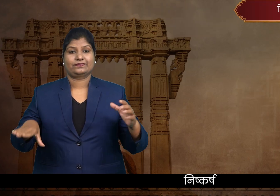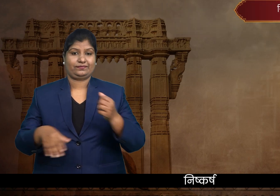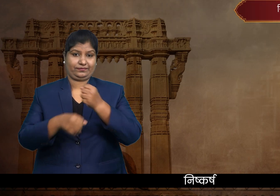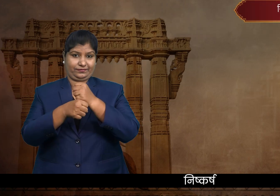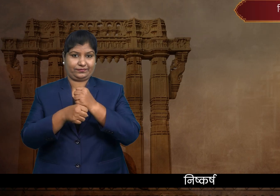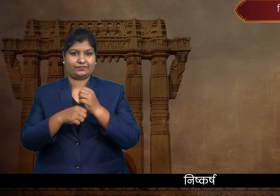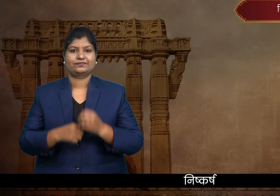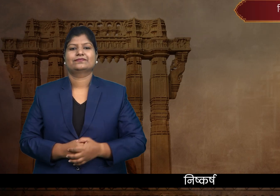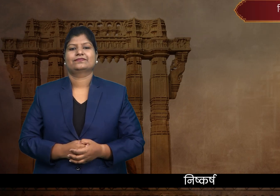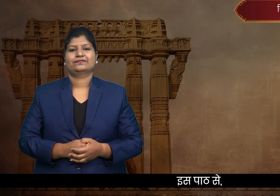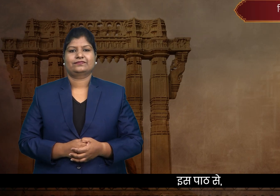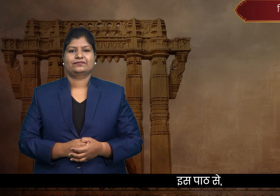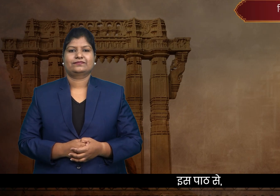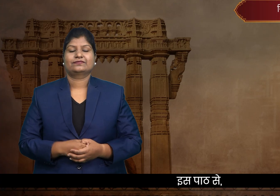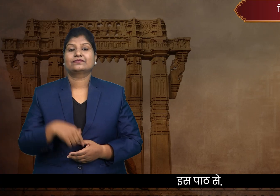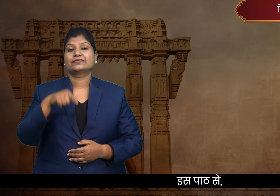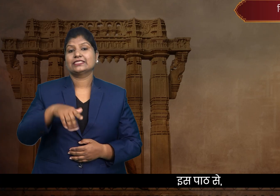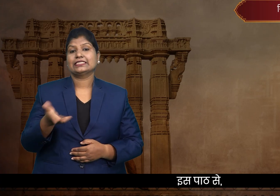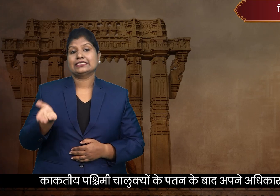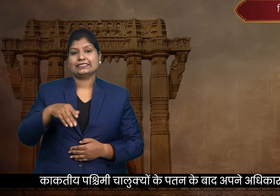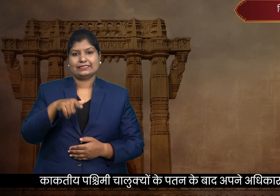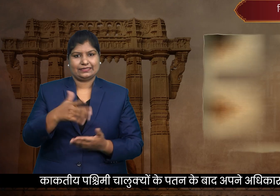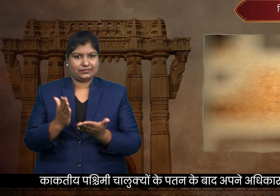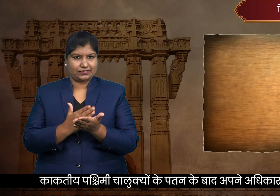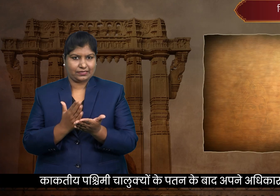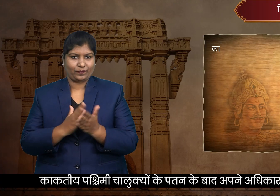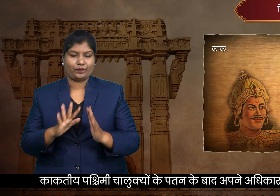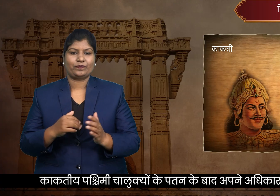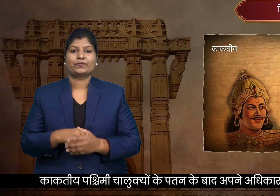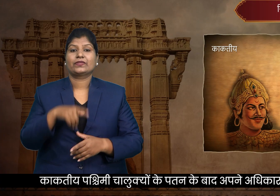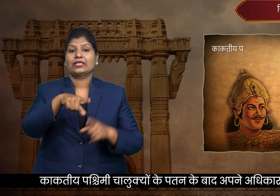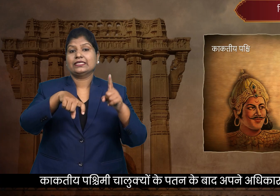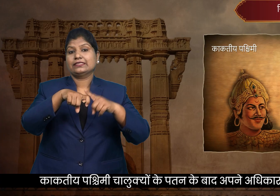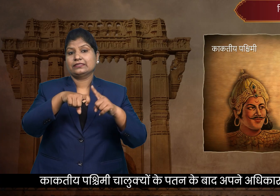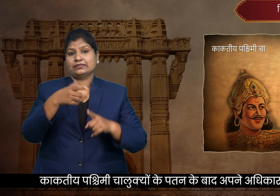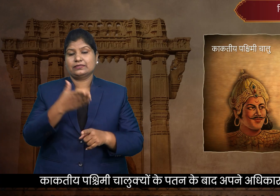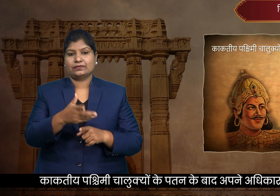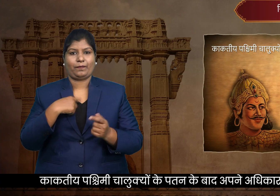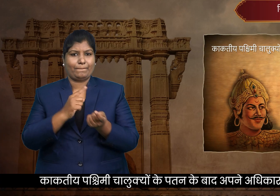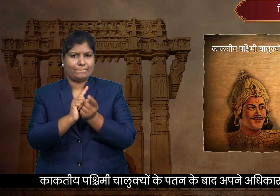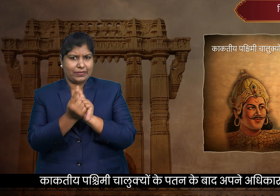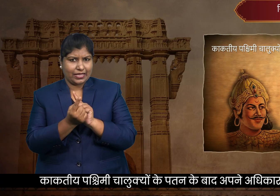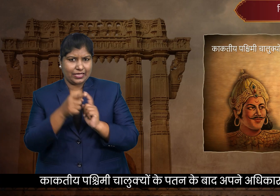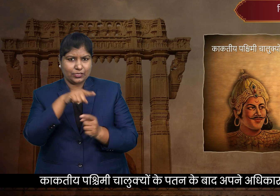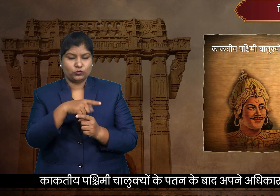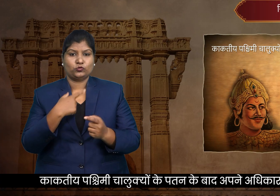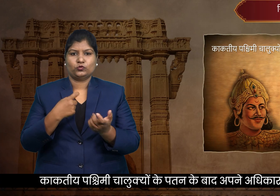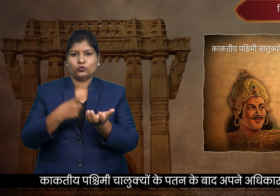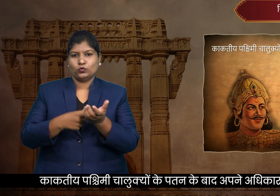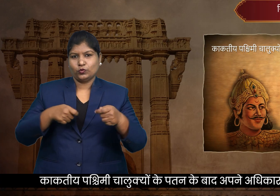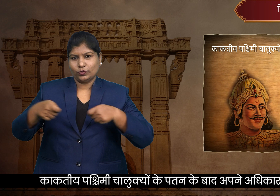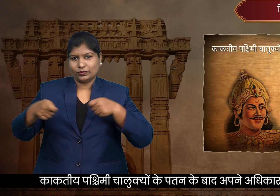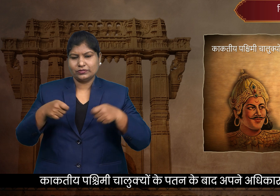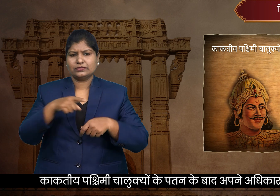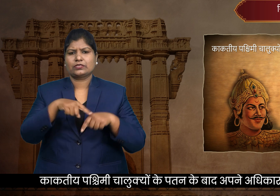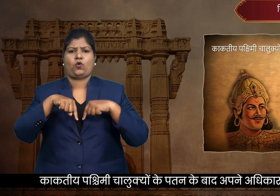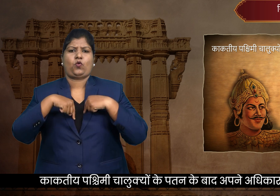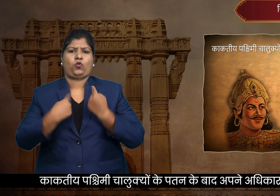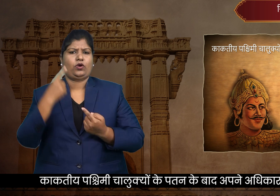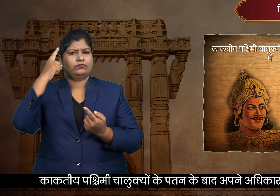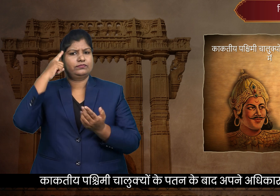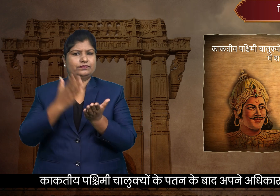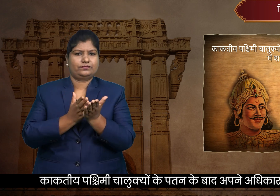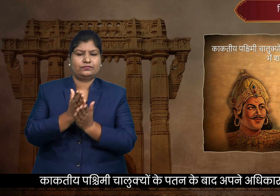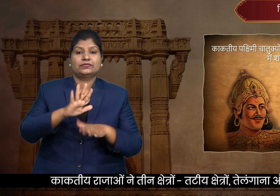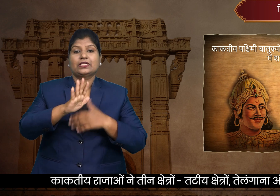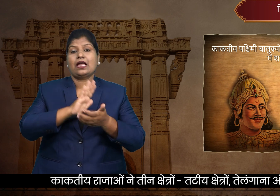निष्कर्ष। इस पाठ से काकतीय पश्चिमी चालुक्यों के पतन के बाद अपने अधिकार में